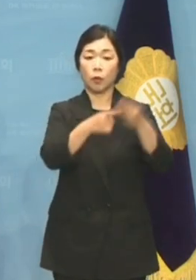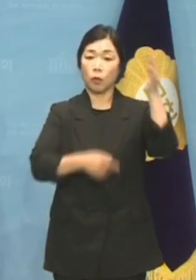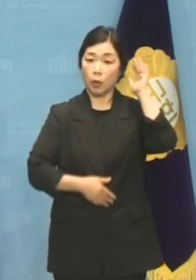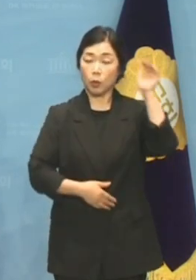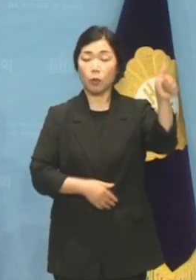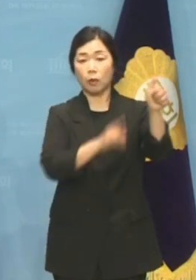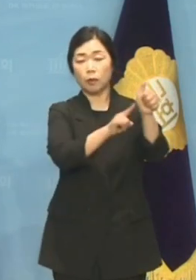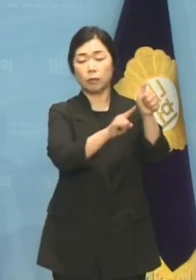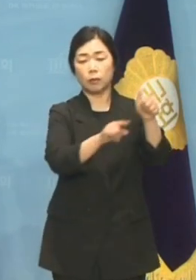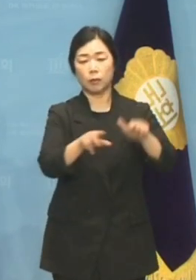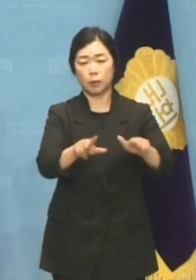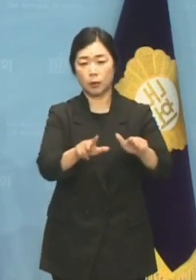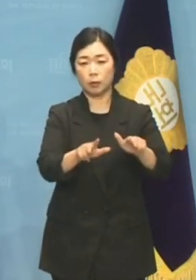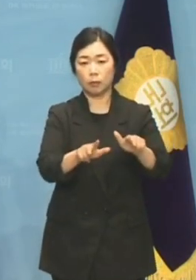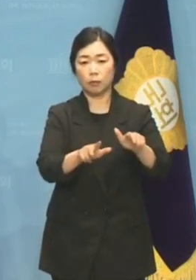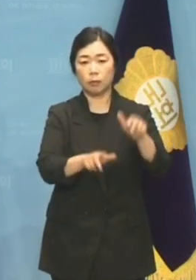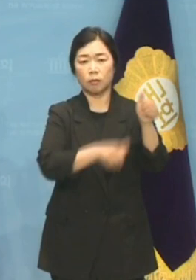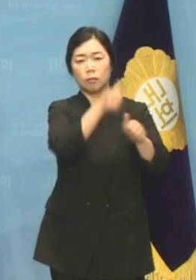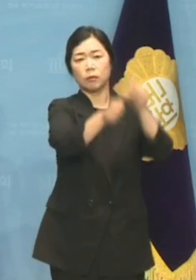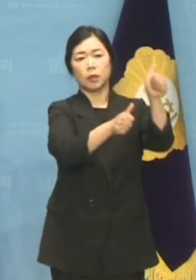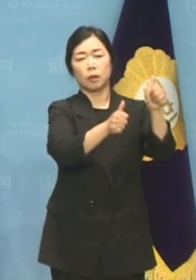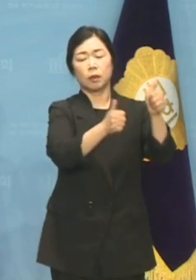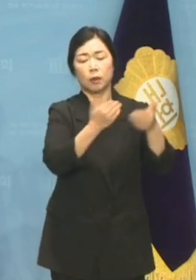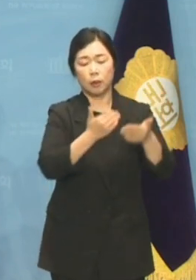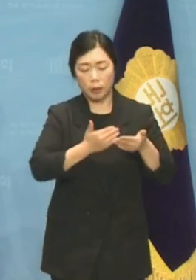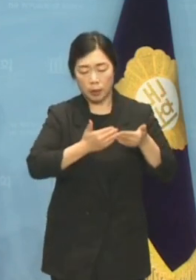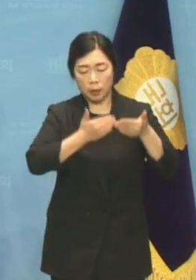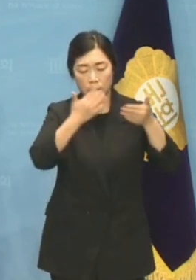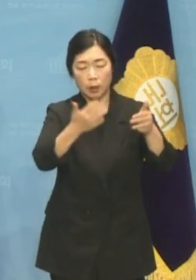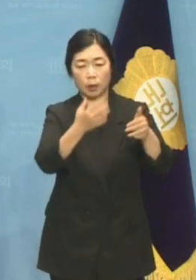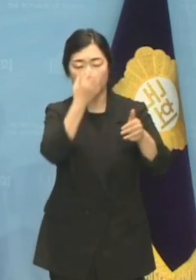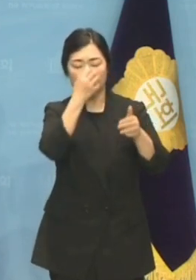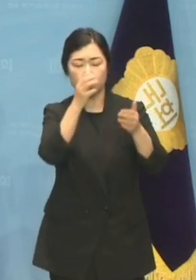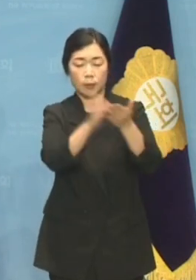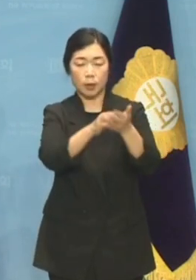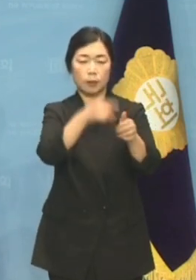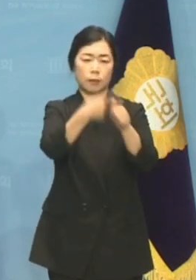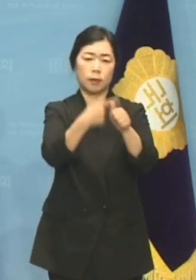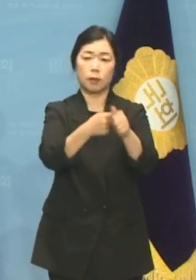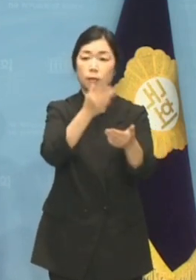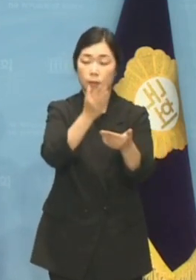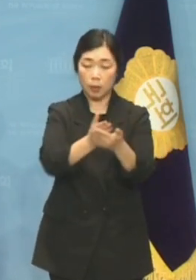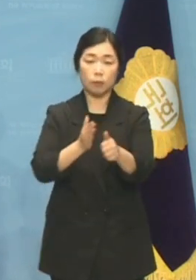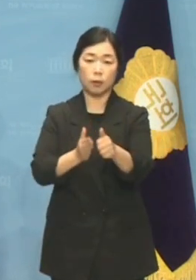윤석열 대통령은 더 이상 선조들의 숭고한 희생을 욕되게 하지 말라.